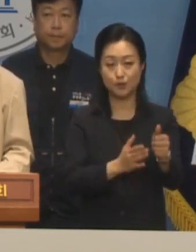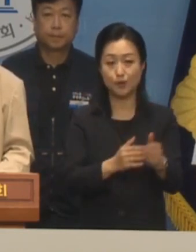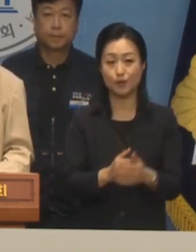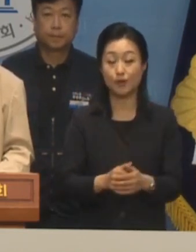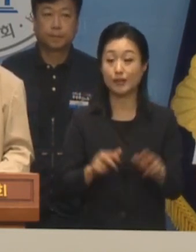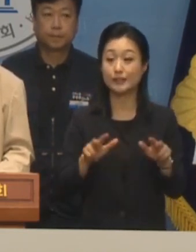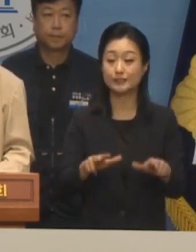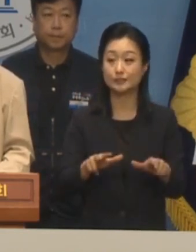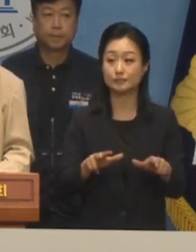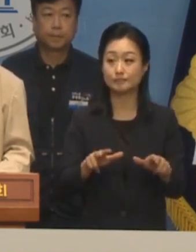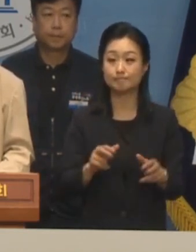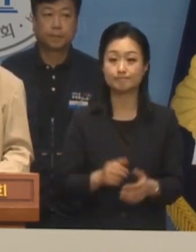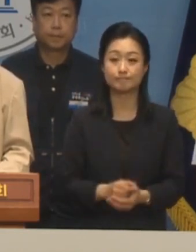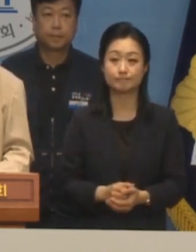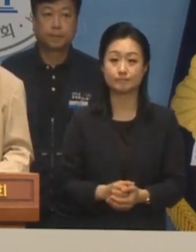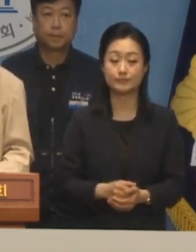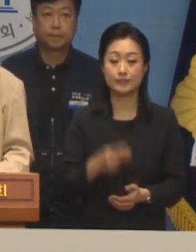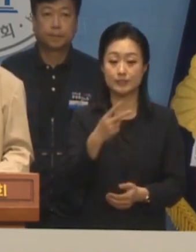당장